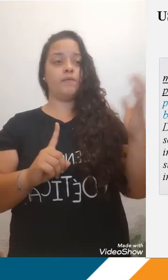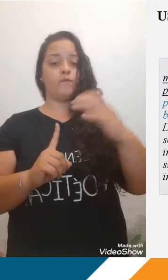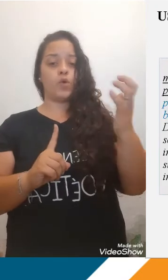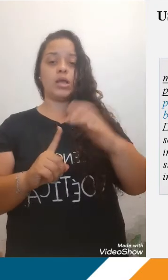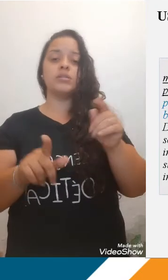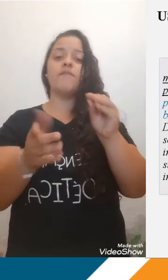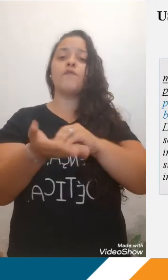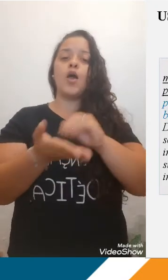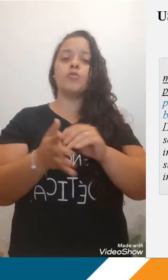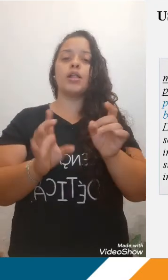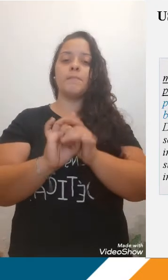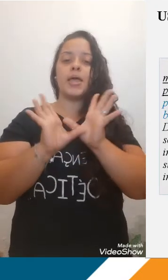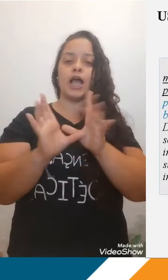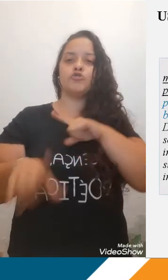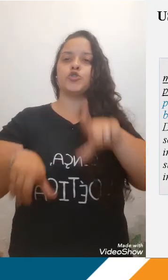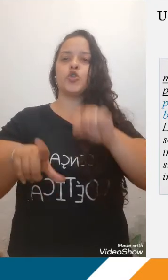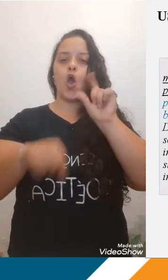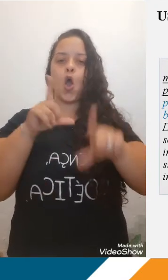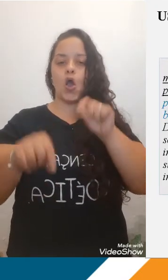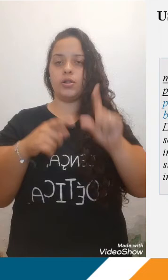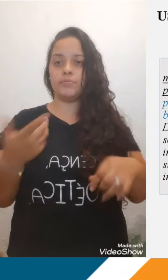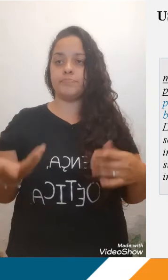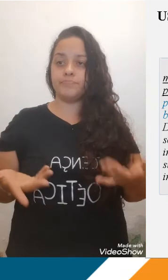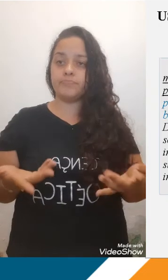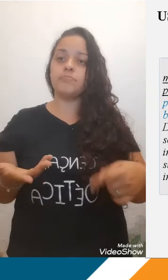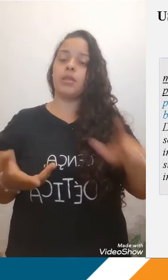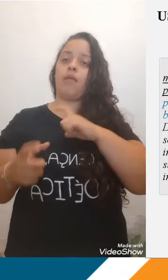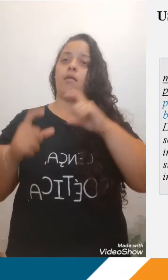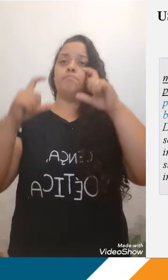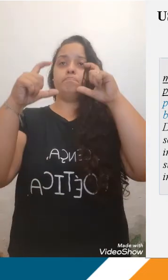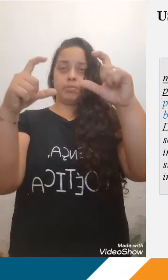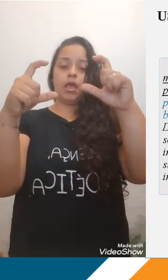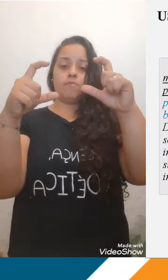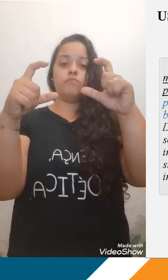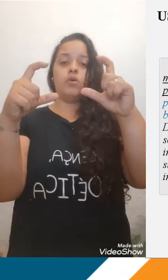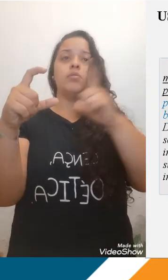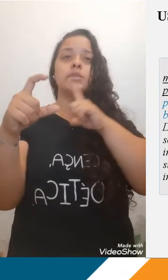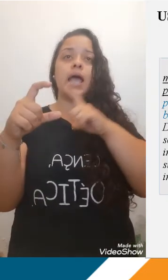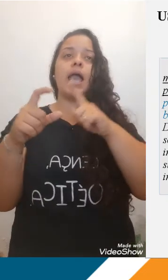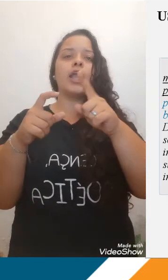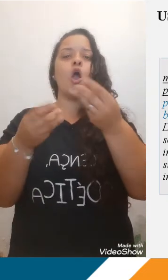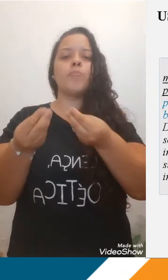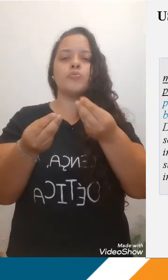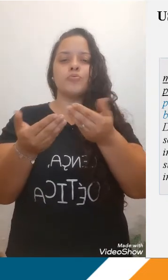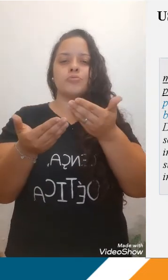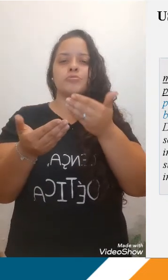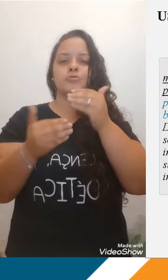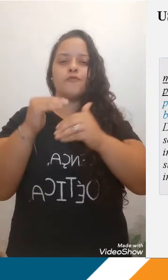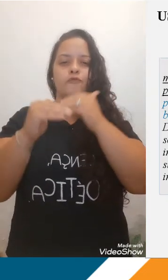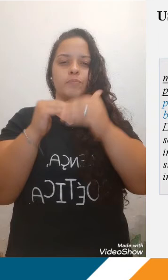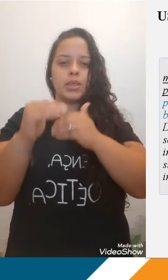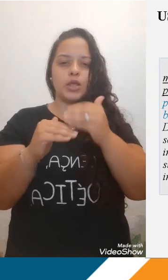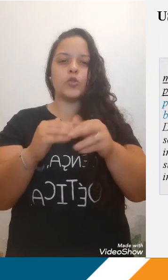à liberdade de escolha é ameaçado. Então, eu tenho um parágrafo que é um parágrafo pertencente ao desenvolvimento, não é mais